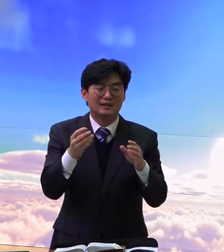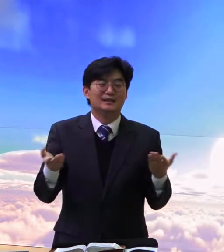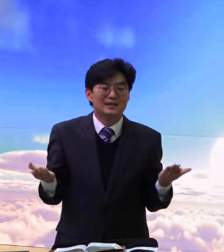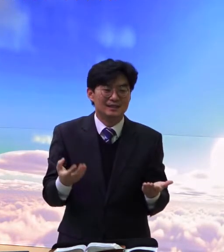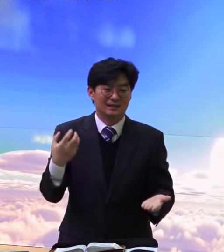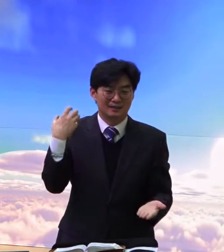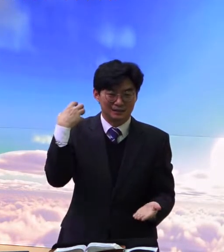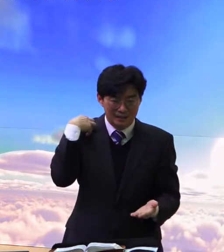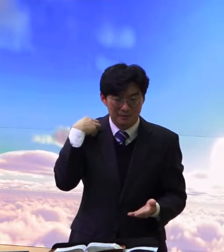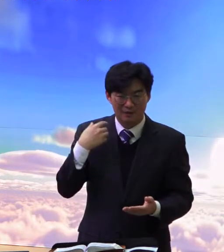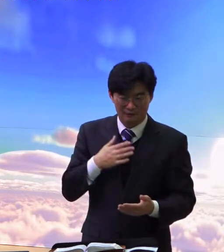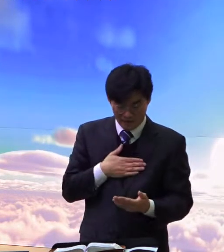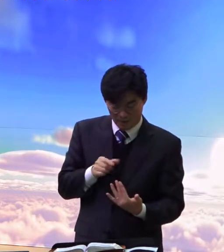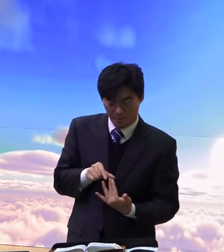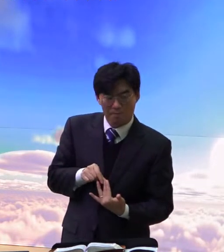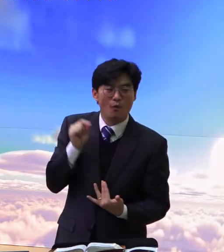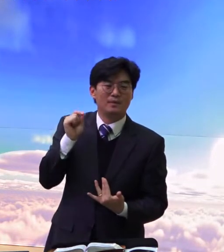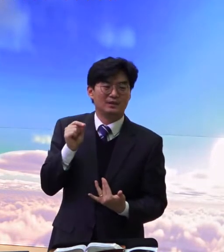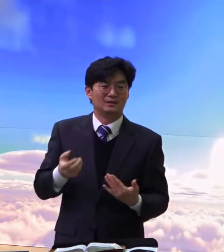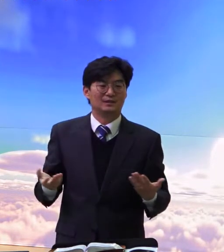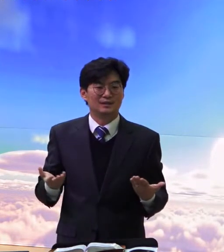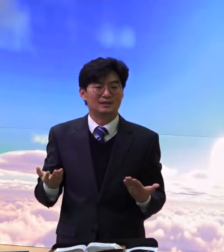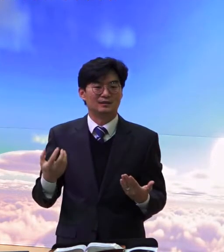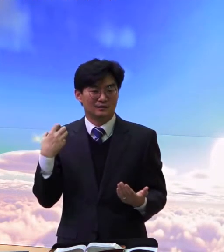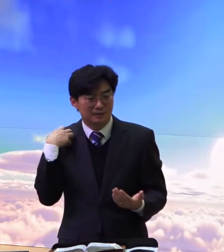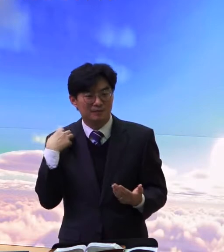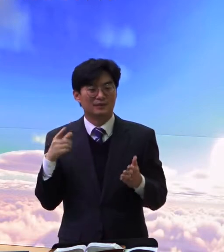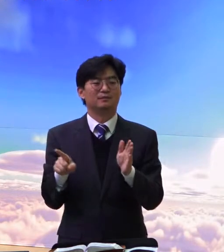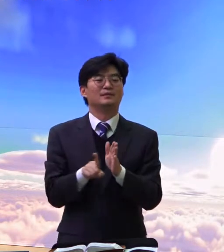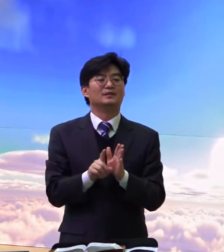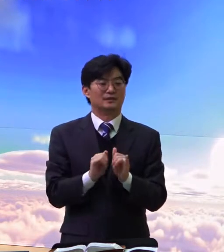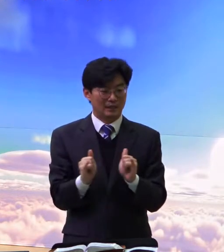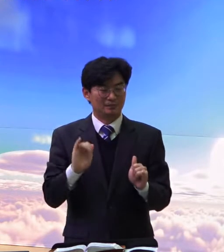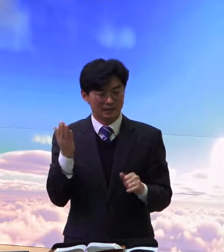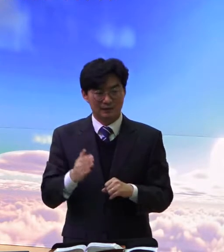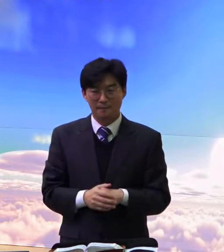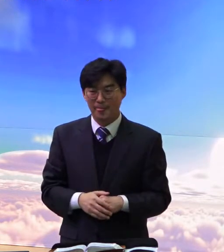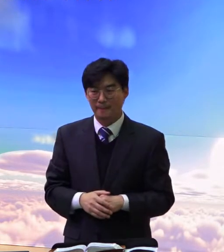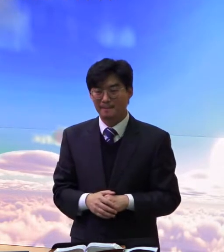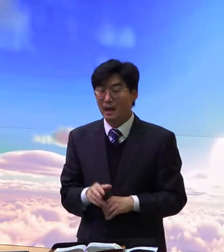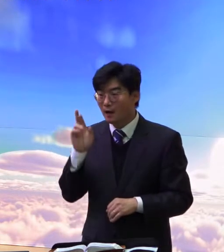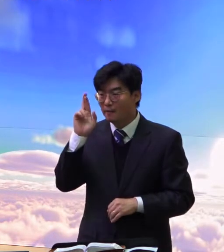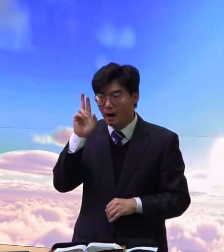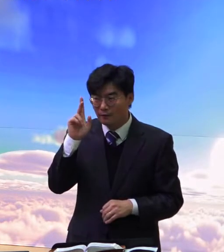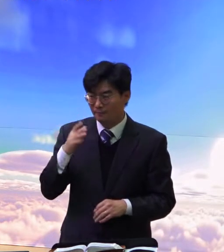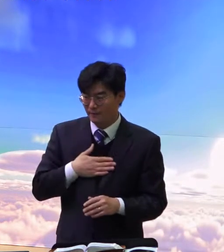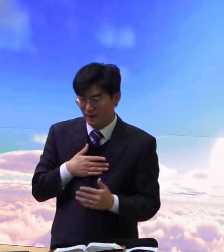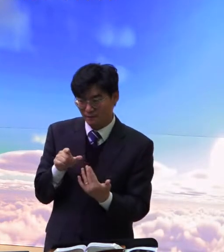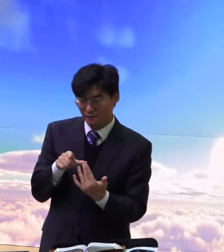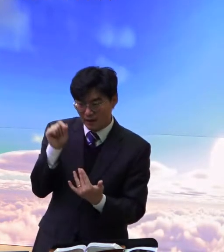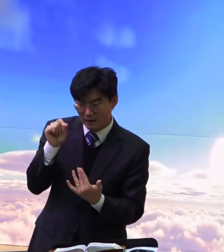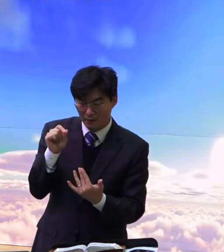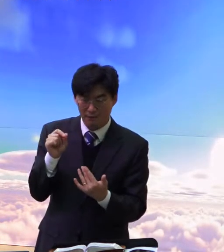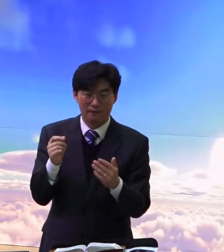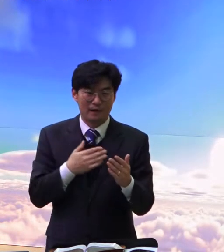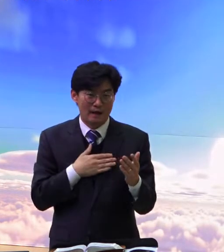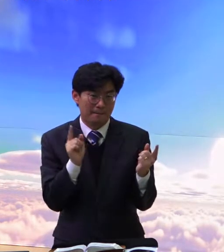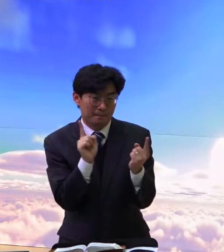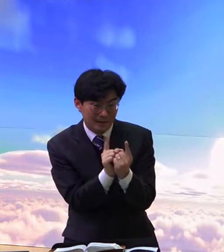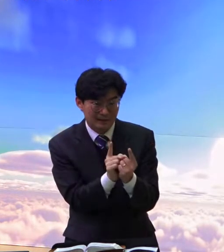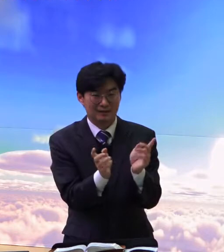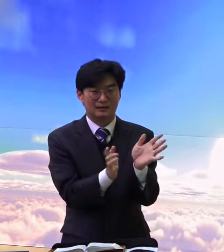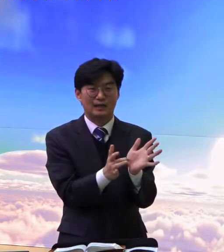고백했습니다. 바울에게는 그래서 자신을 택하고 만나주신 예수님이 전부였고,